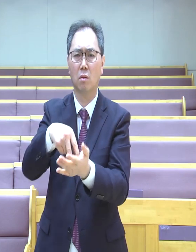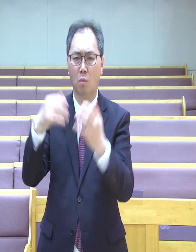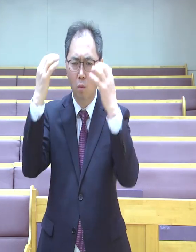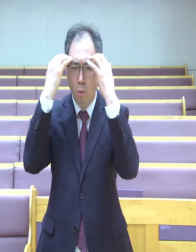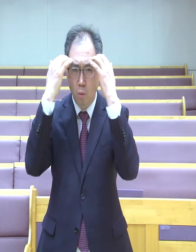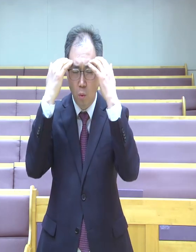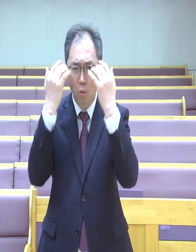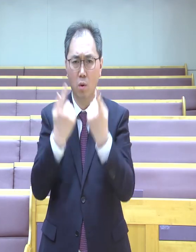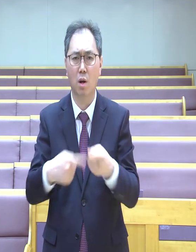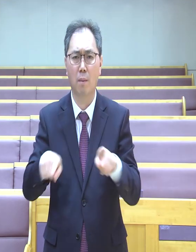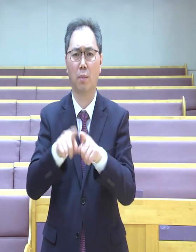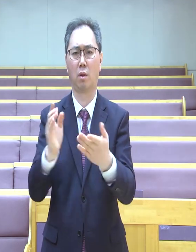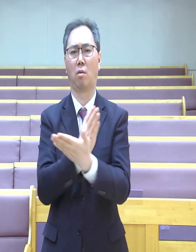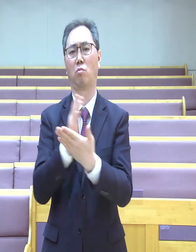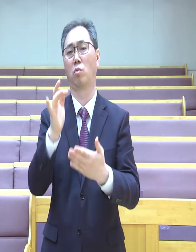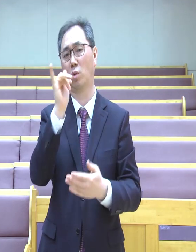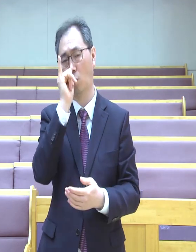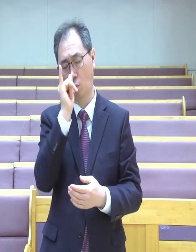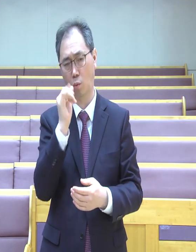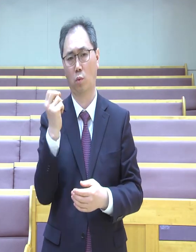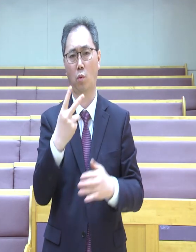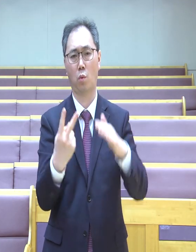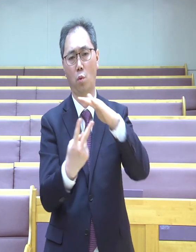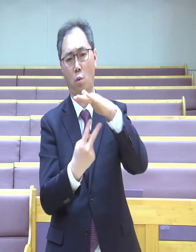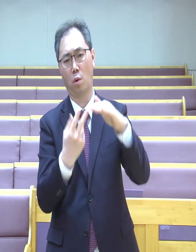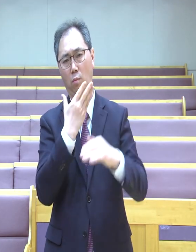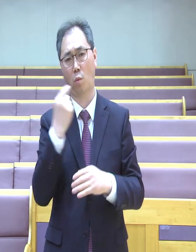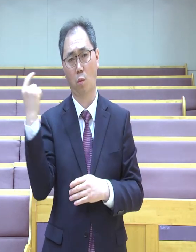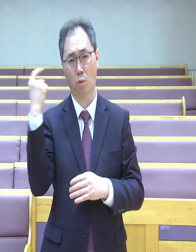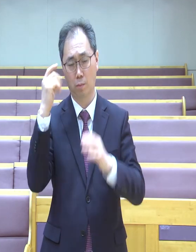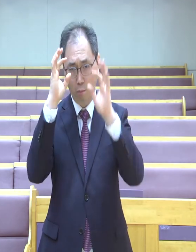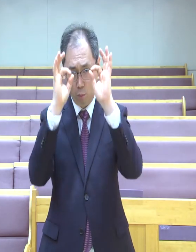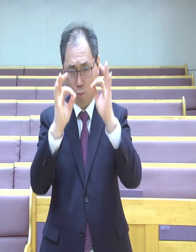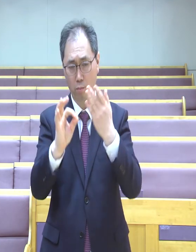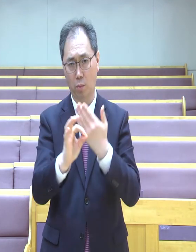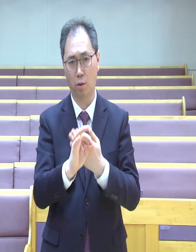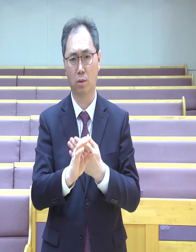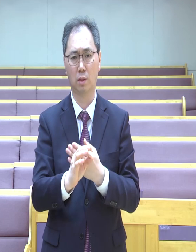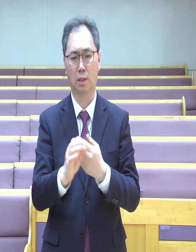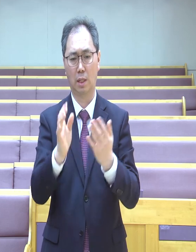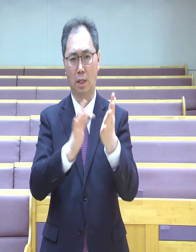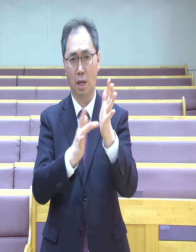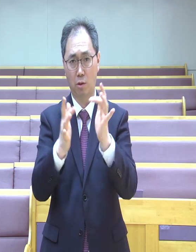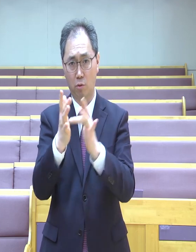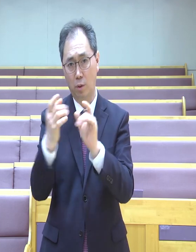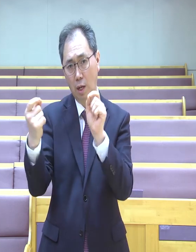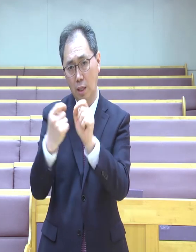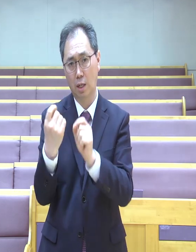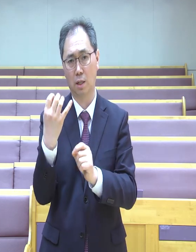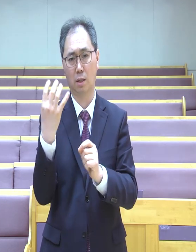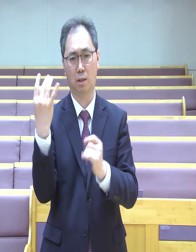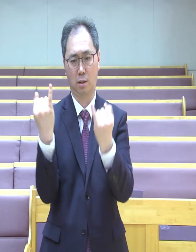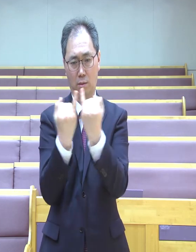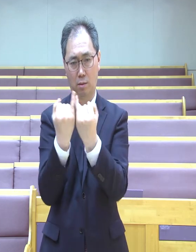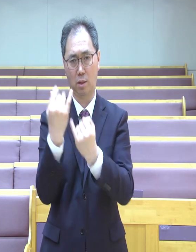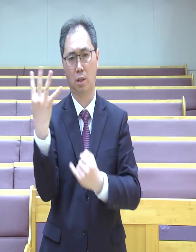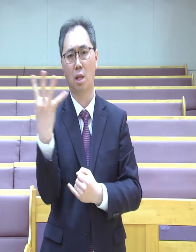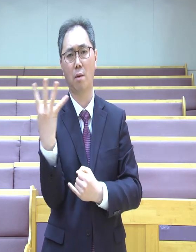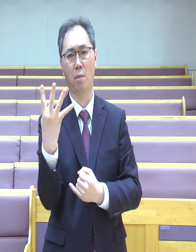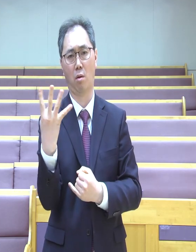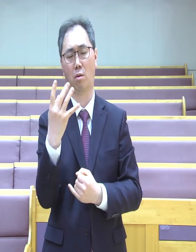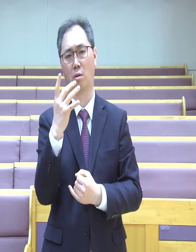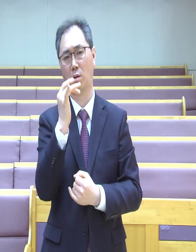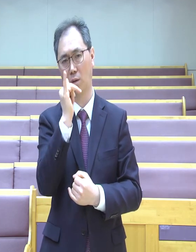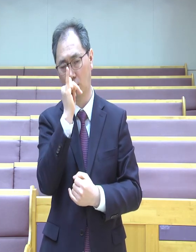자, 묘하게도 이 요한복음 기록에 의하면 예수님 곁에 여인들이 넷이 있습니다. 예수님의